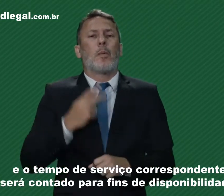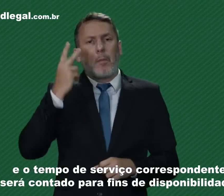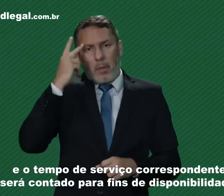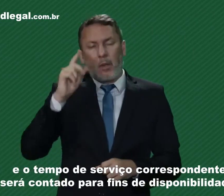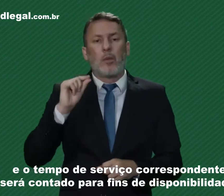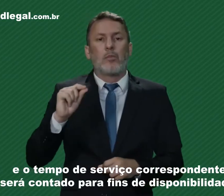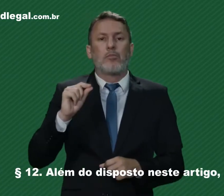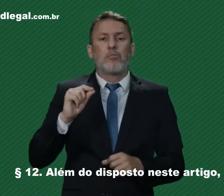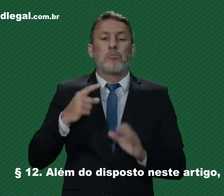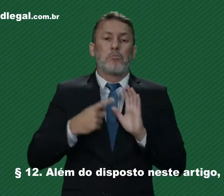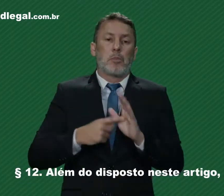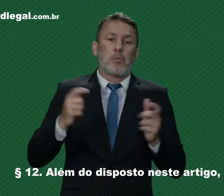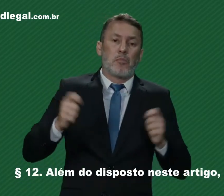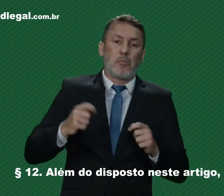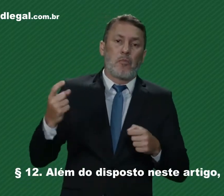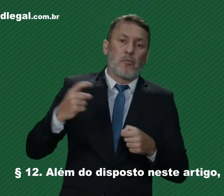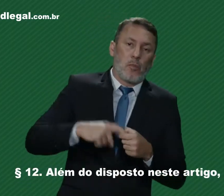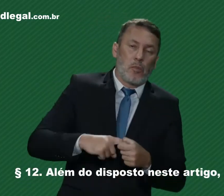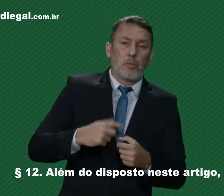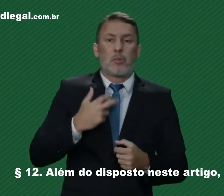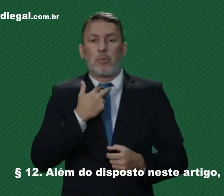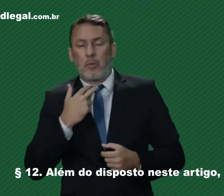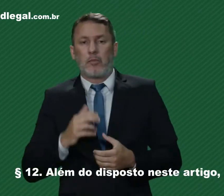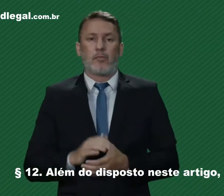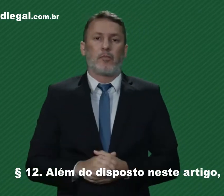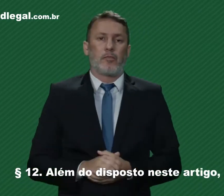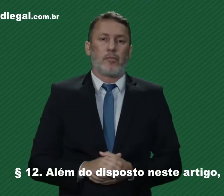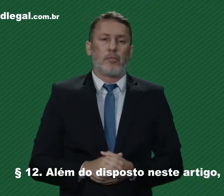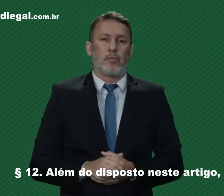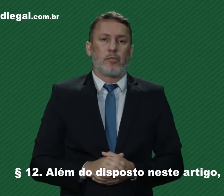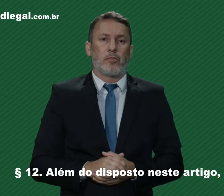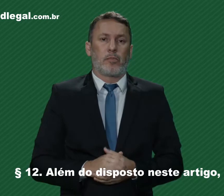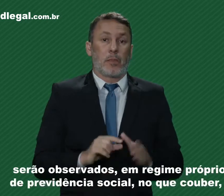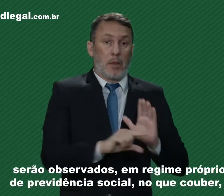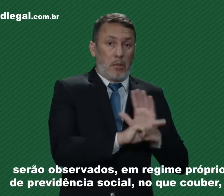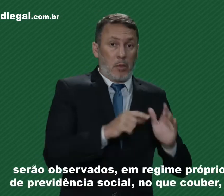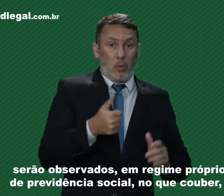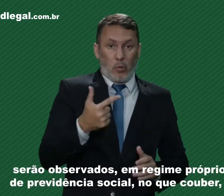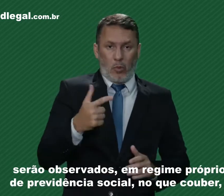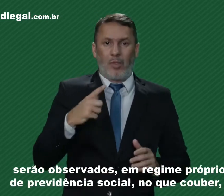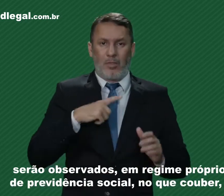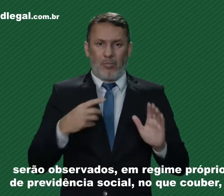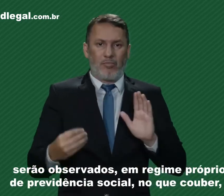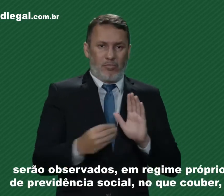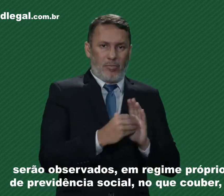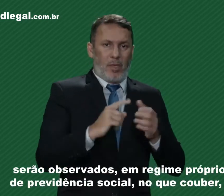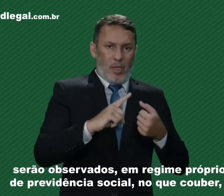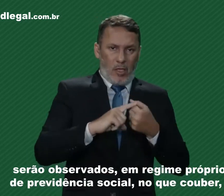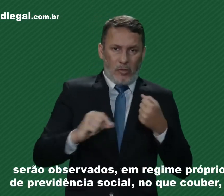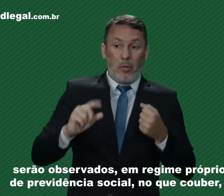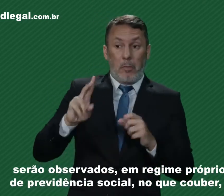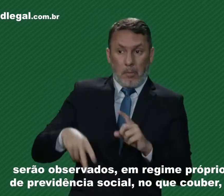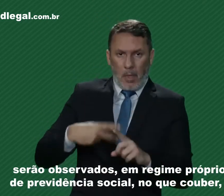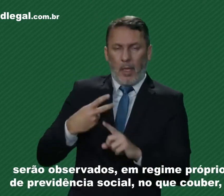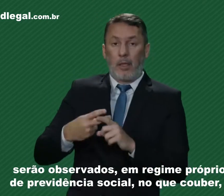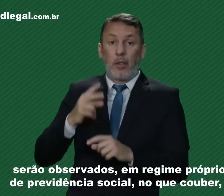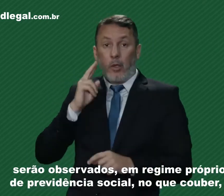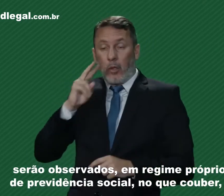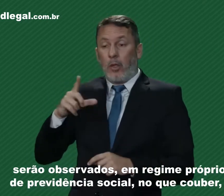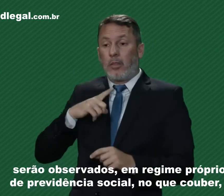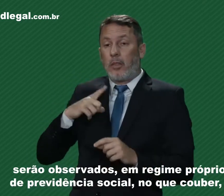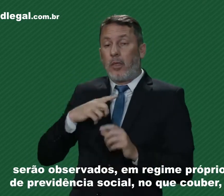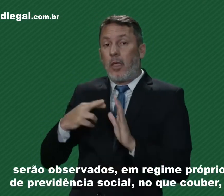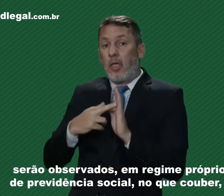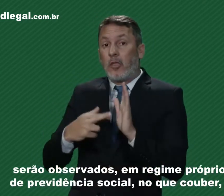de disponibilidade. Parágrafo 12. Além do disposto neste artigo, serão observados, em regime próprio de